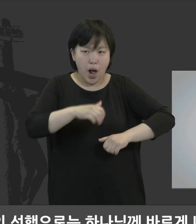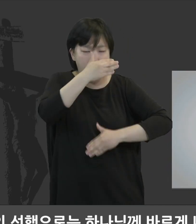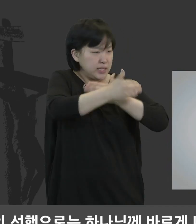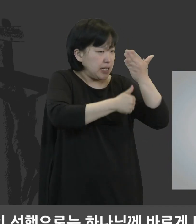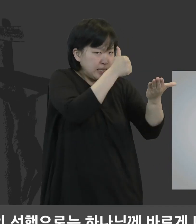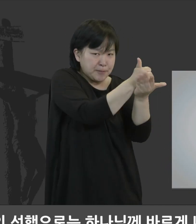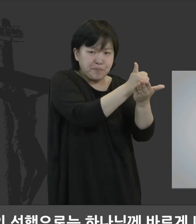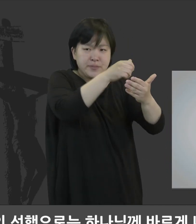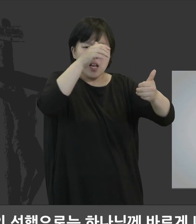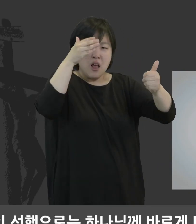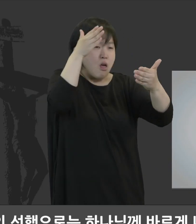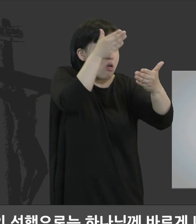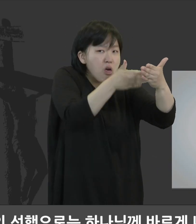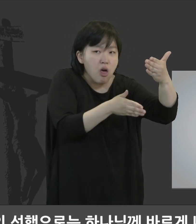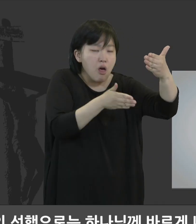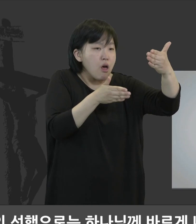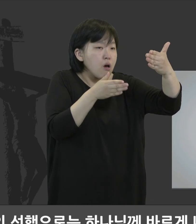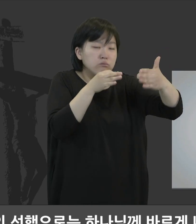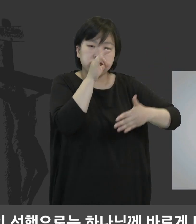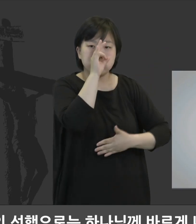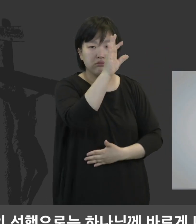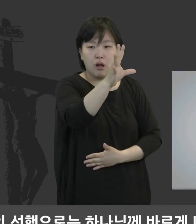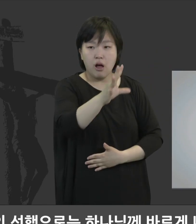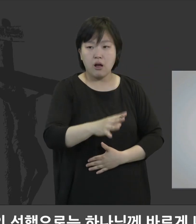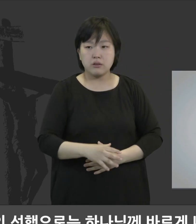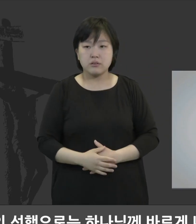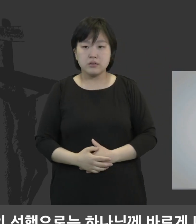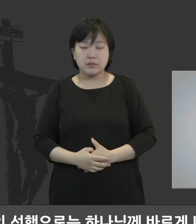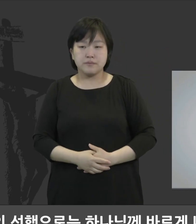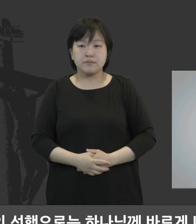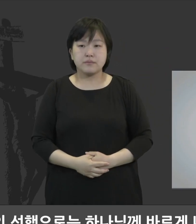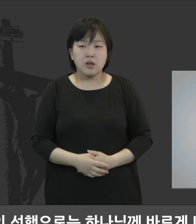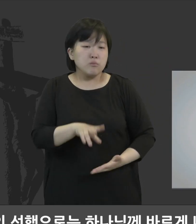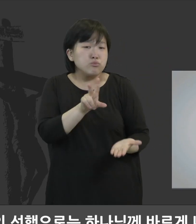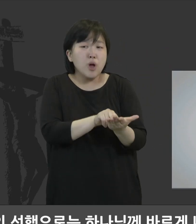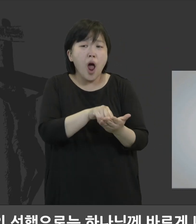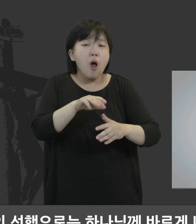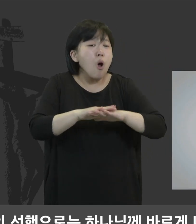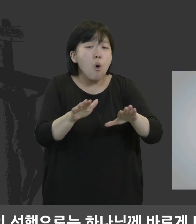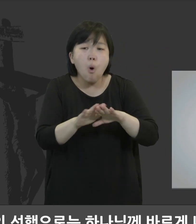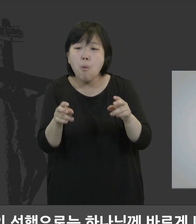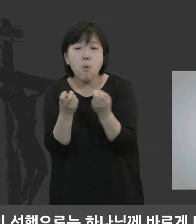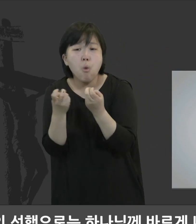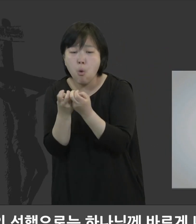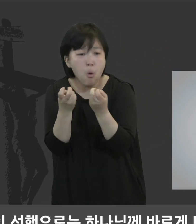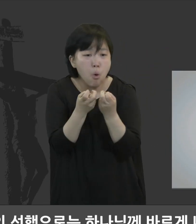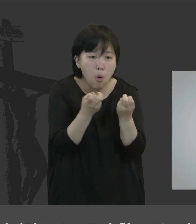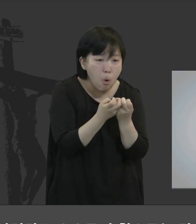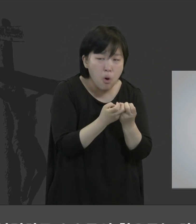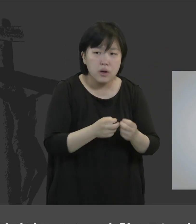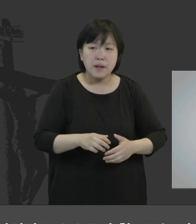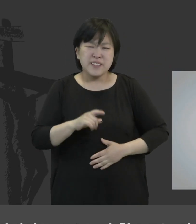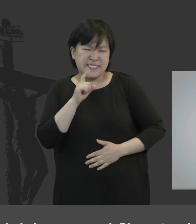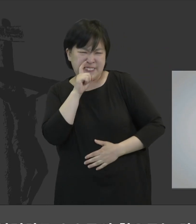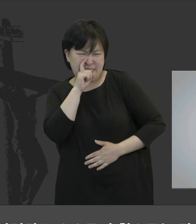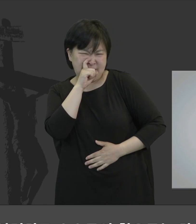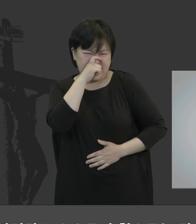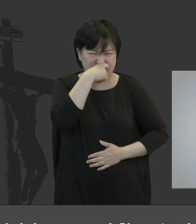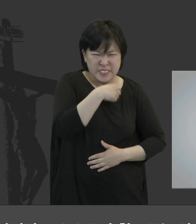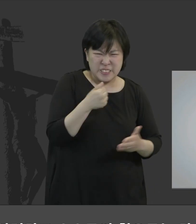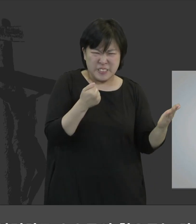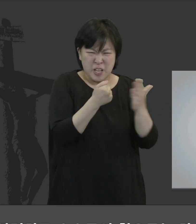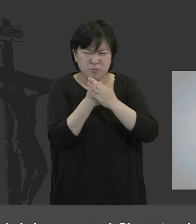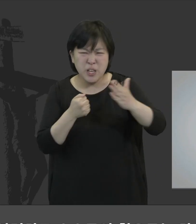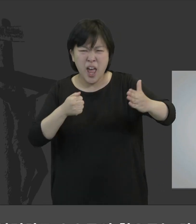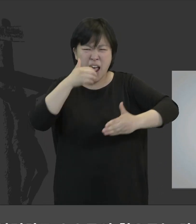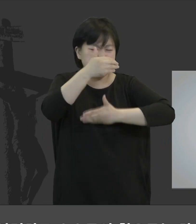하나님께 바르게 나아갈 수 없기 때문입니다. 그러면 어떻게 이 문제를 해결할 수 있을까요? 우리는